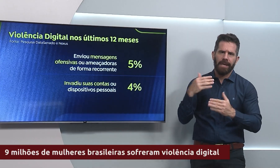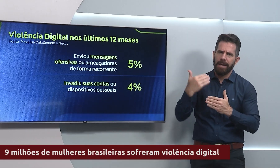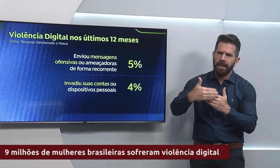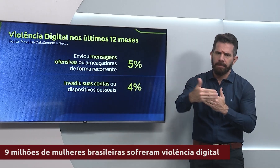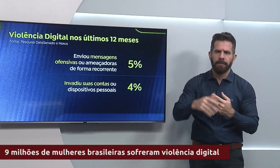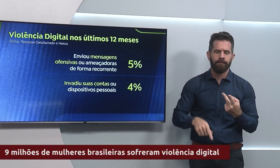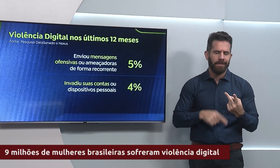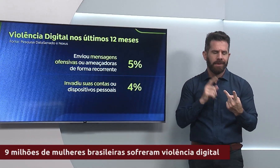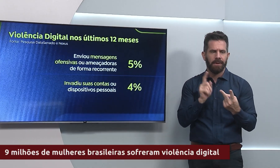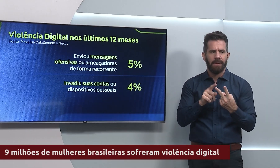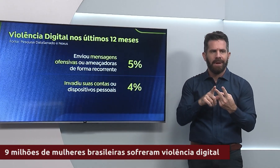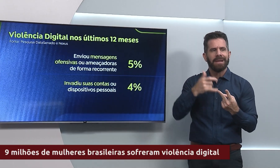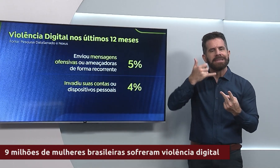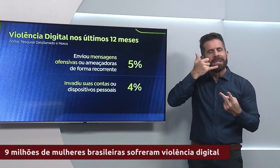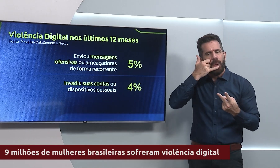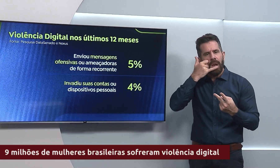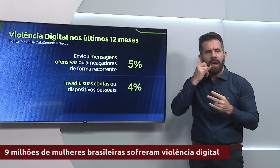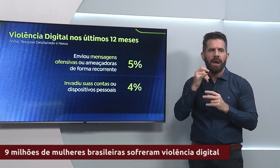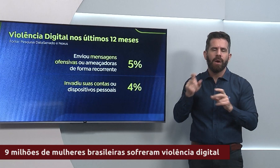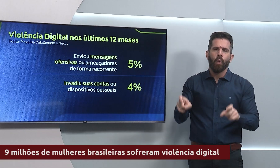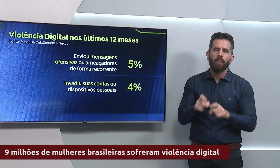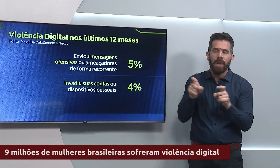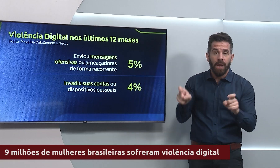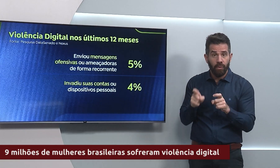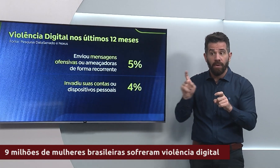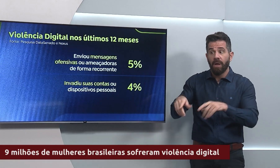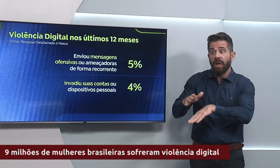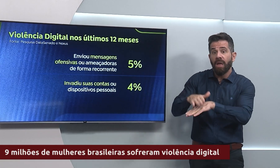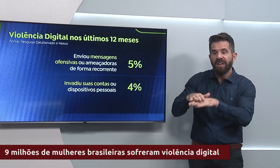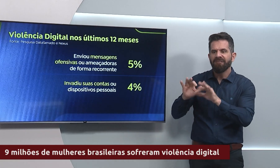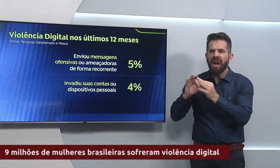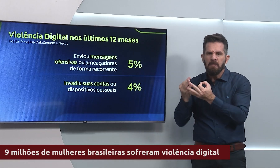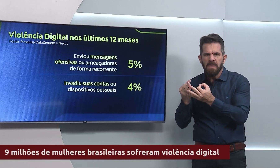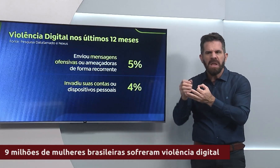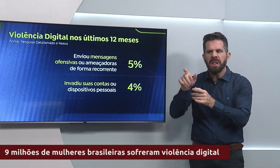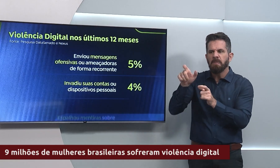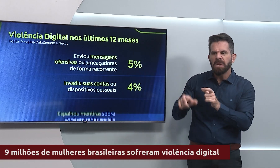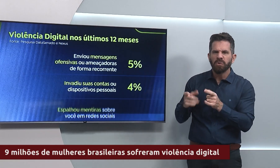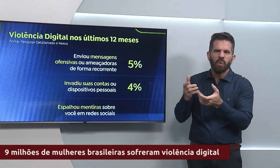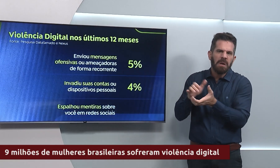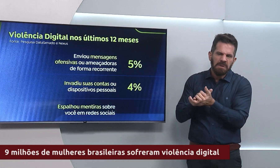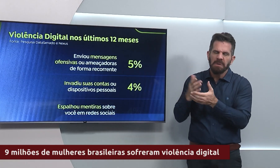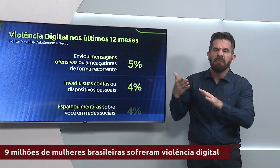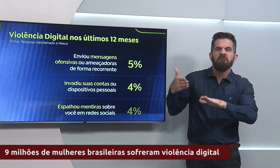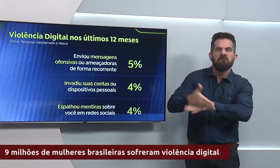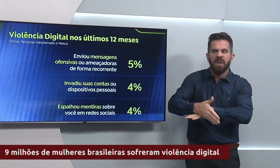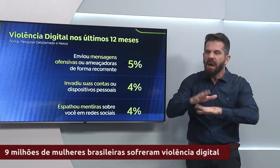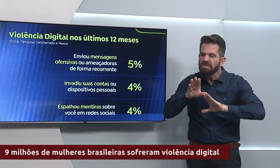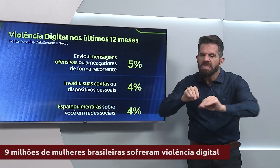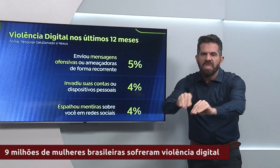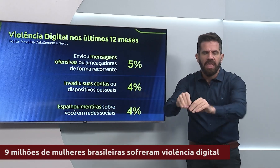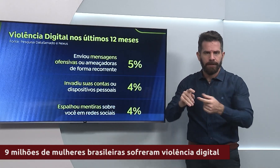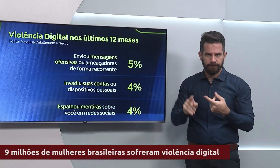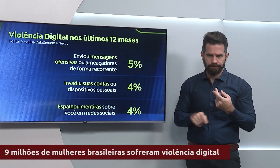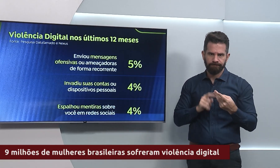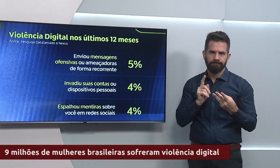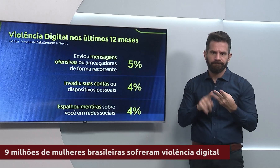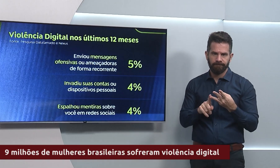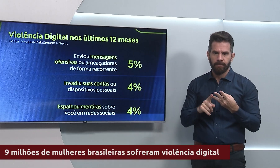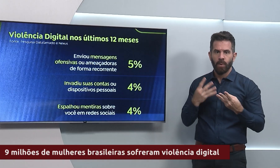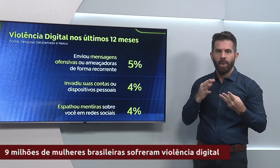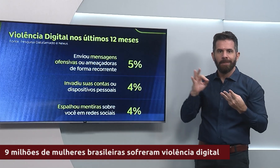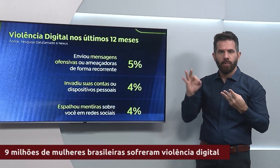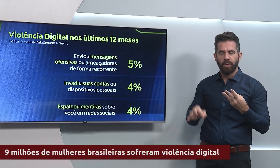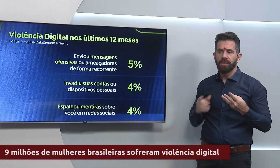ou o computador invadido por um companheiro ou alguém da família. O mesmo percentual de mulheres que afirmam serem vítimas de